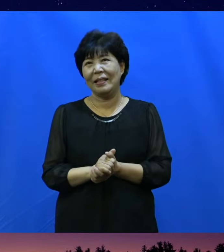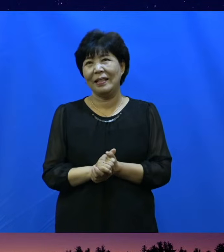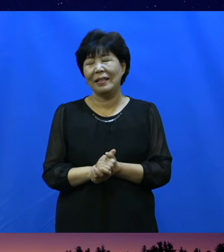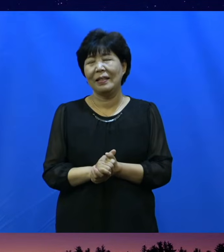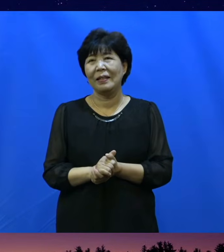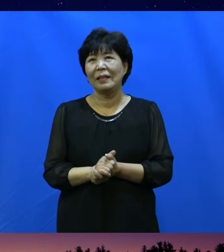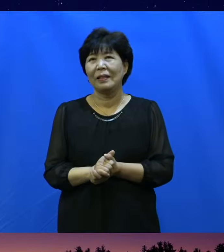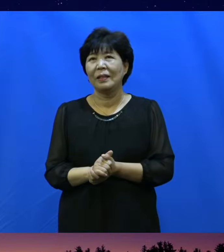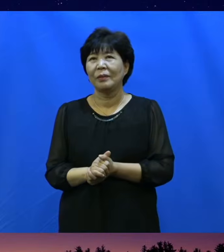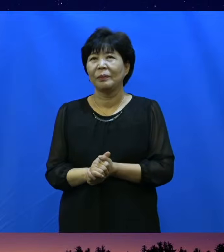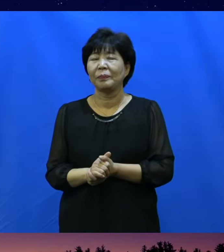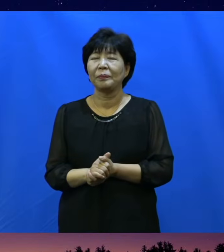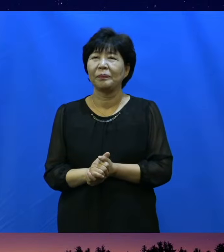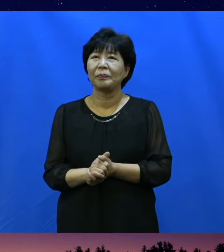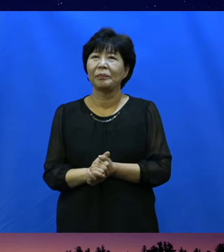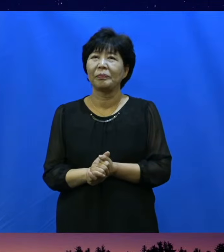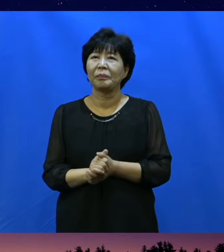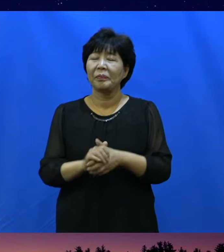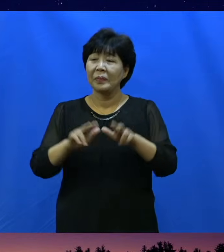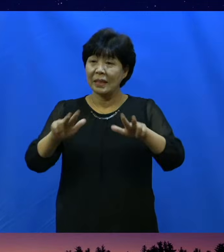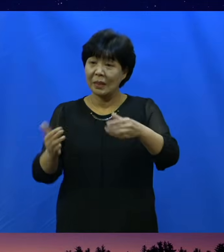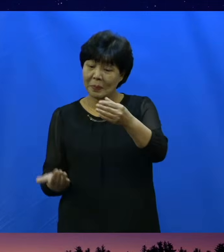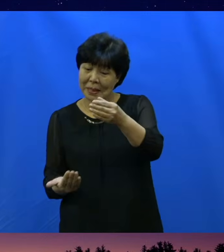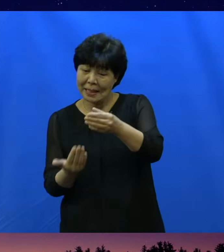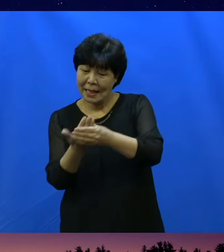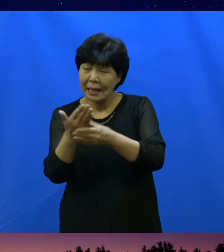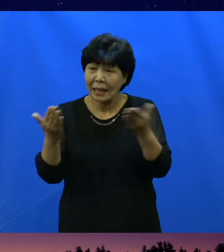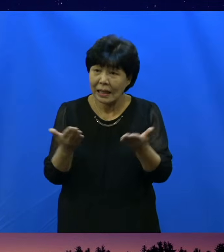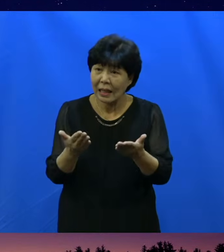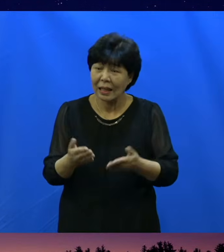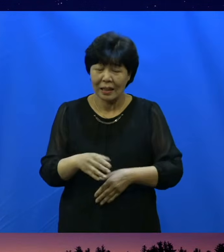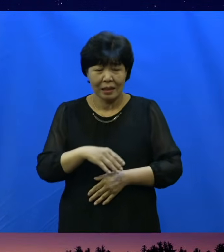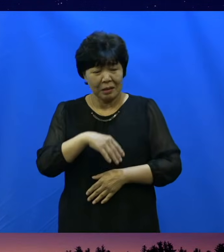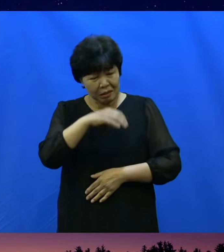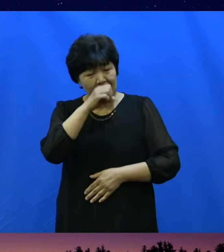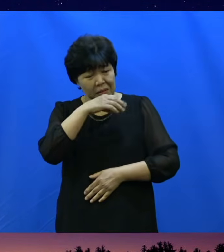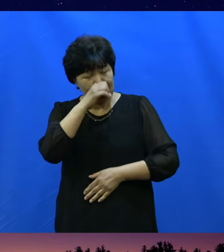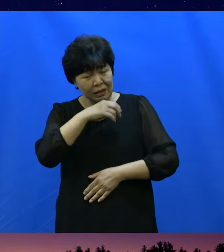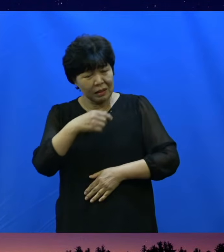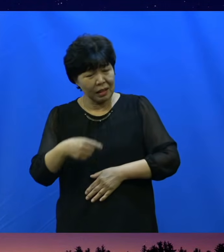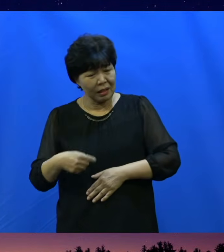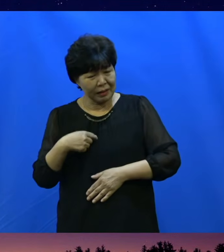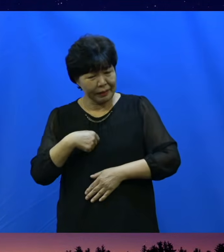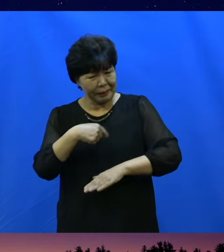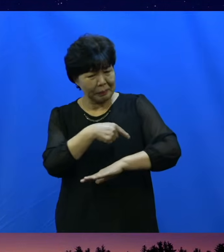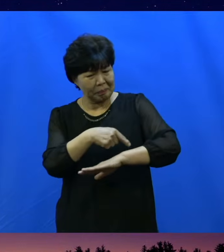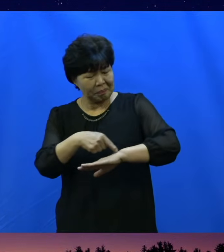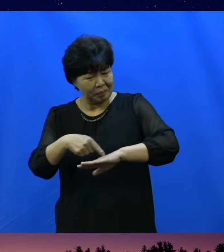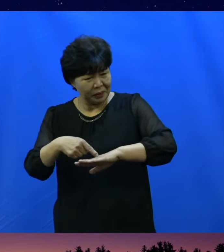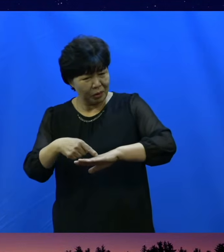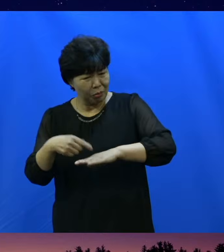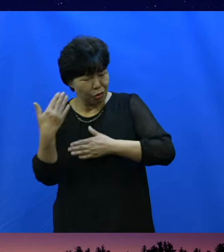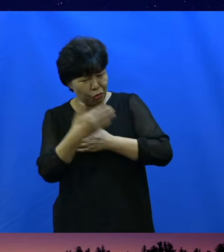중요한 관점이에요. 우리가 일어나고 있는 일들을 단순히 혈과 육으로만 상대해서는 안 된다는 거예요.